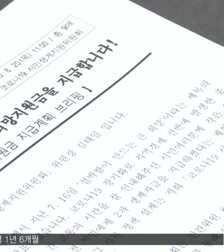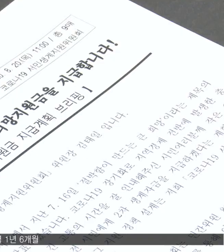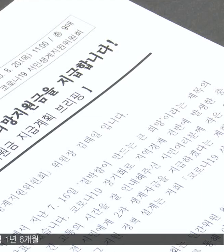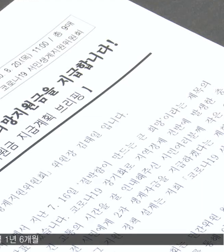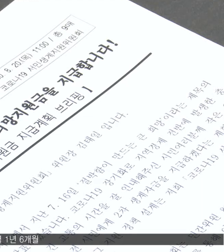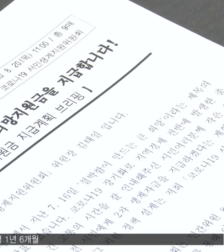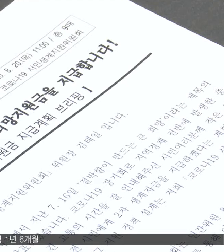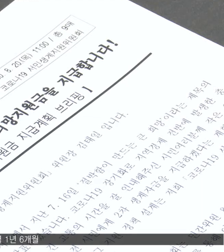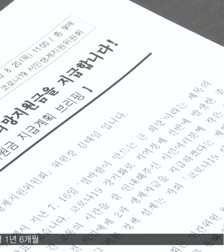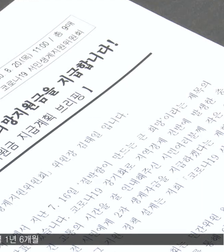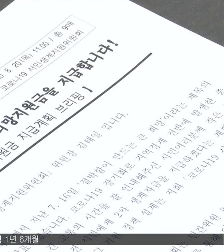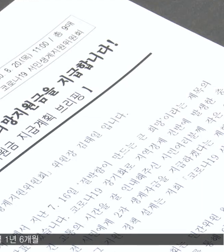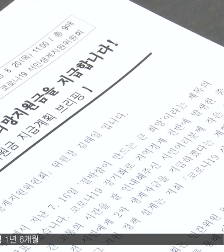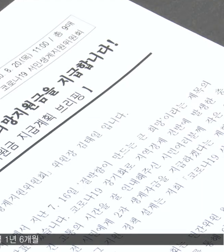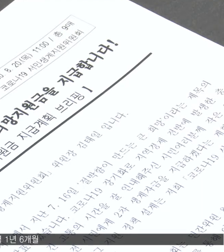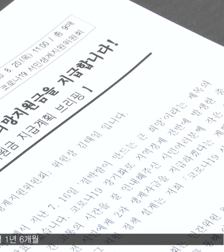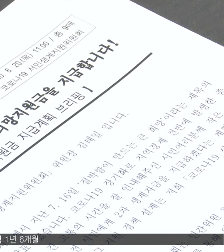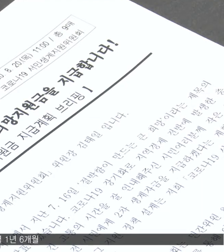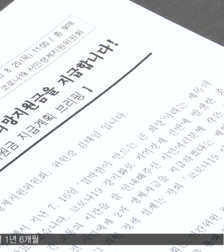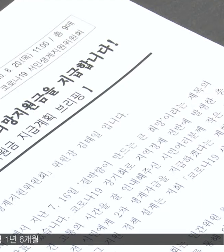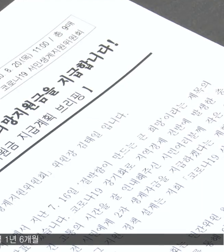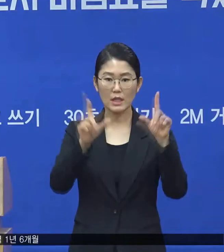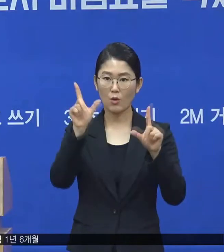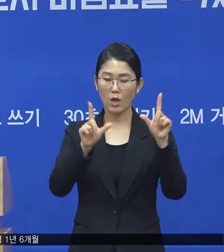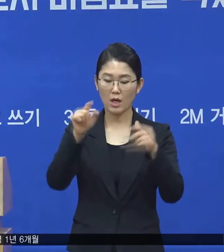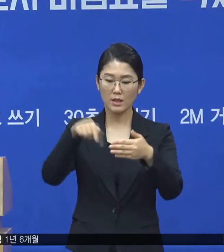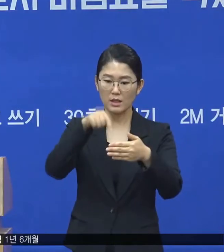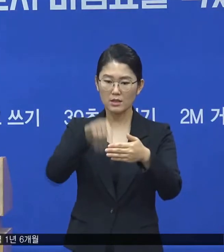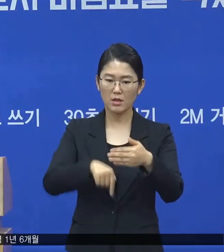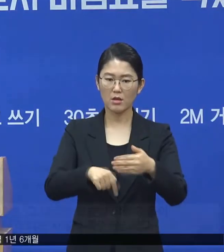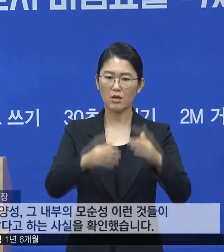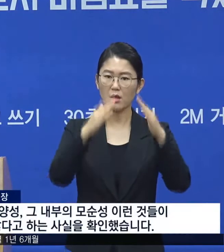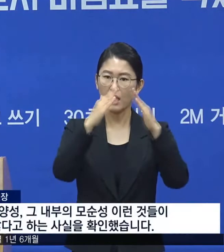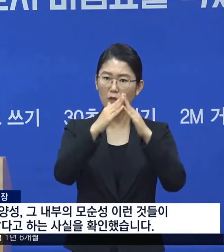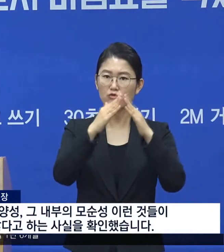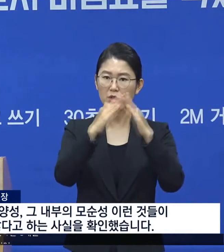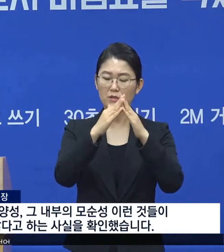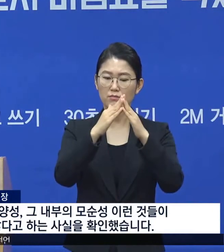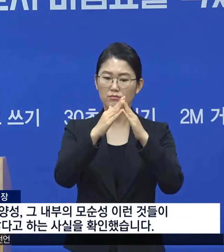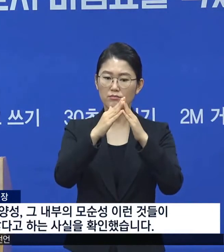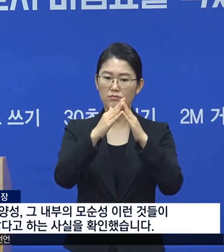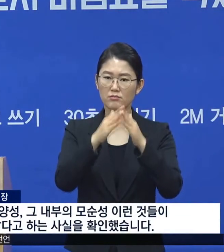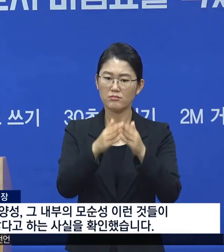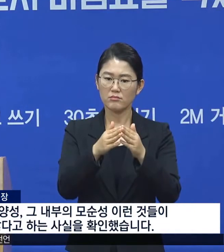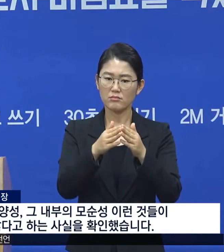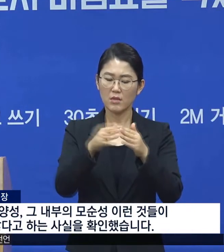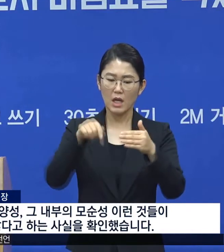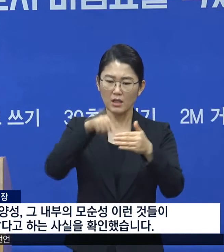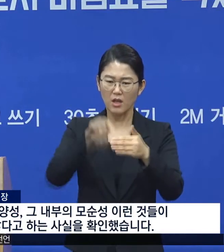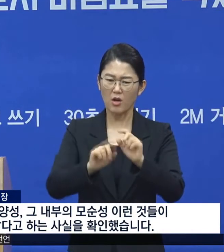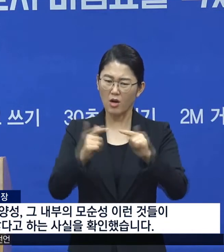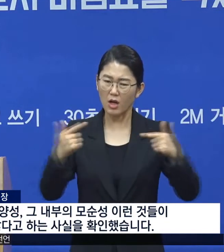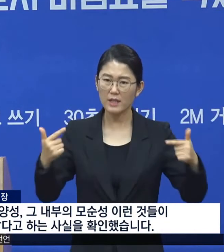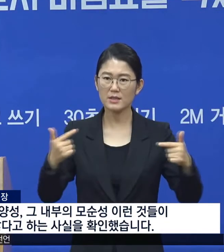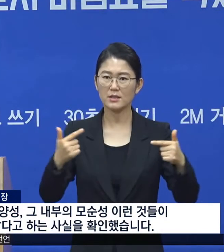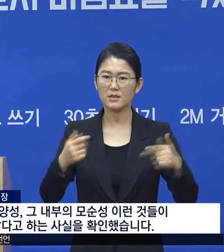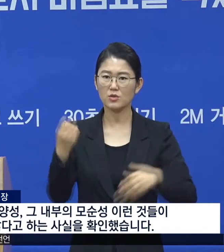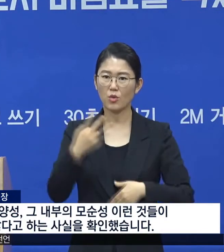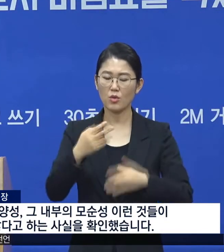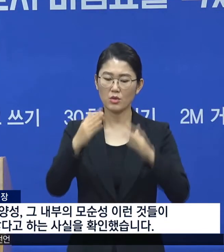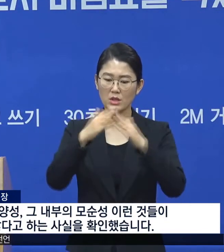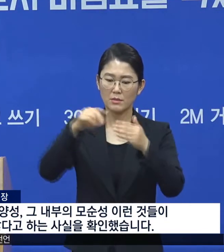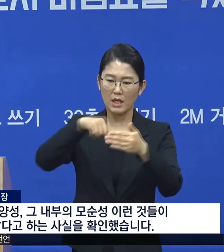이번에는 개인에게 지급하는 것으로 바꿨습니다. 가구와 세대의 다양성, 또 혹은 그